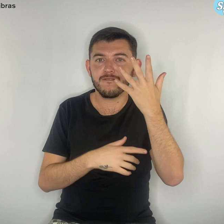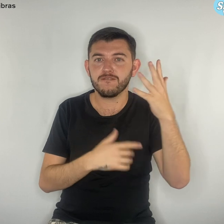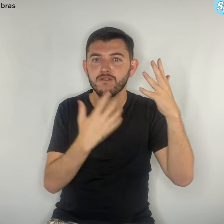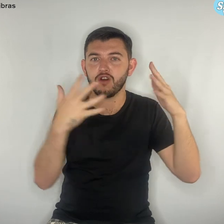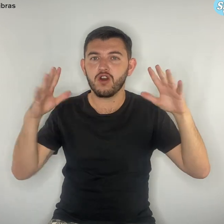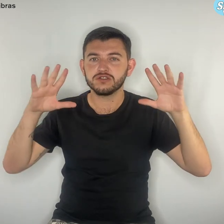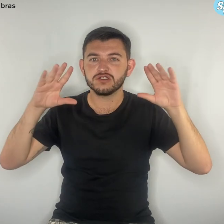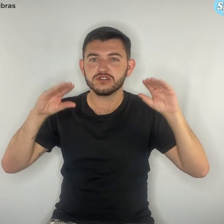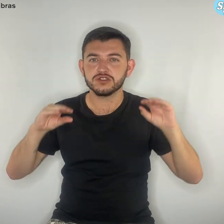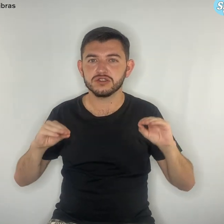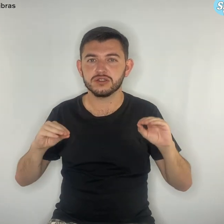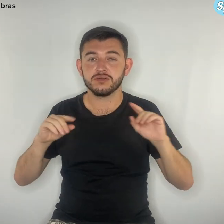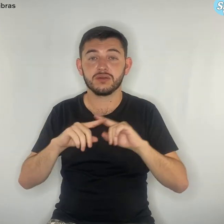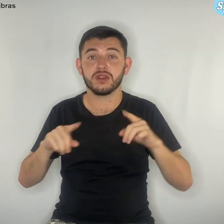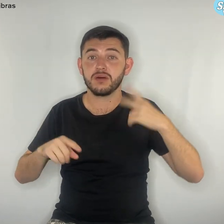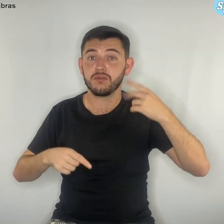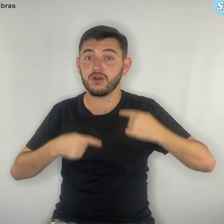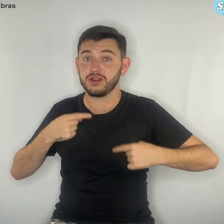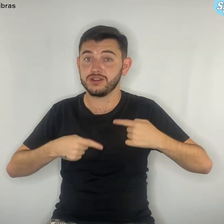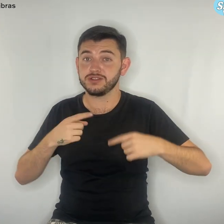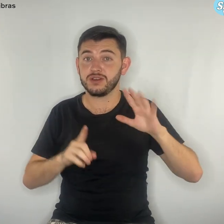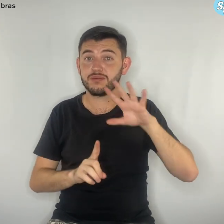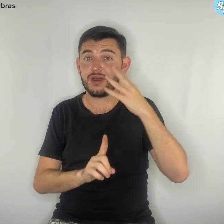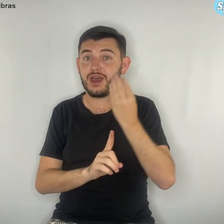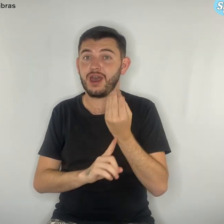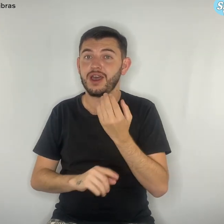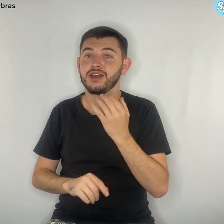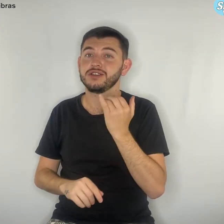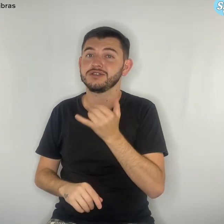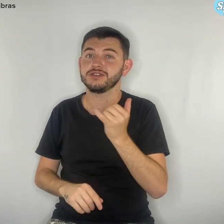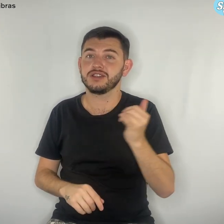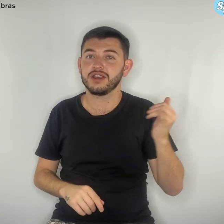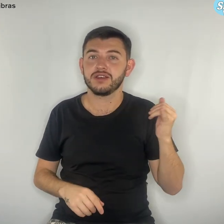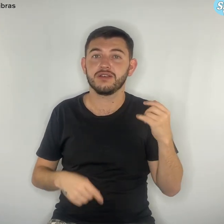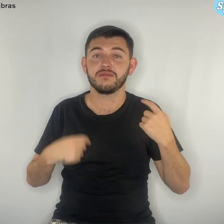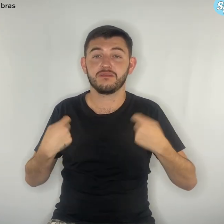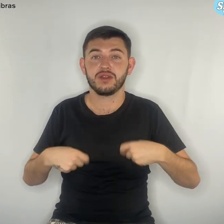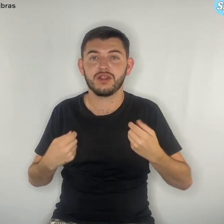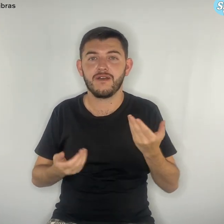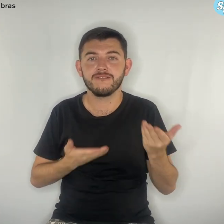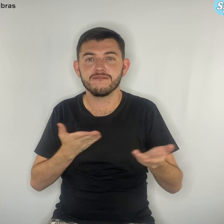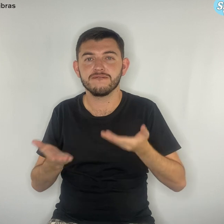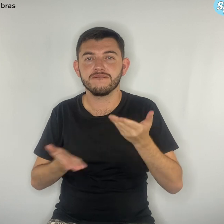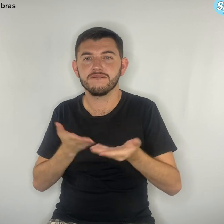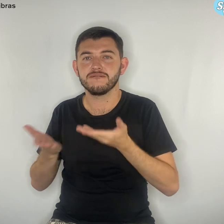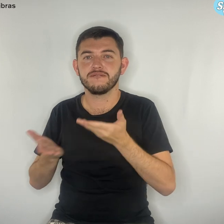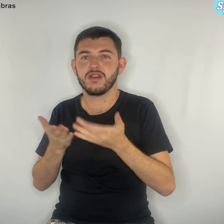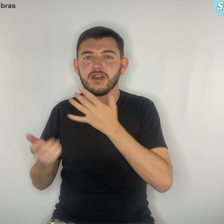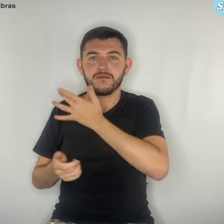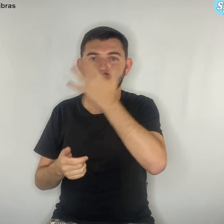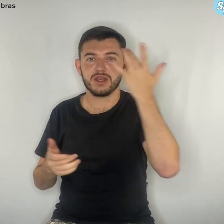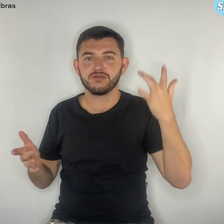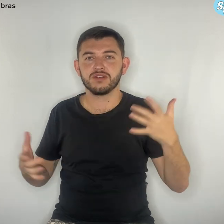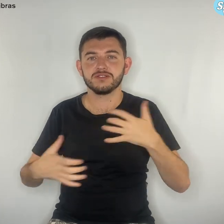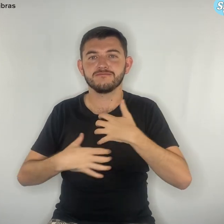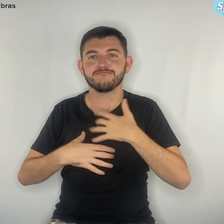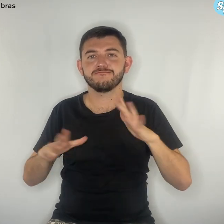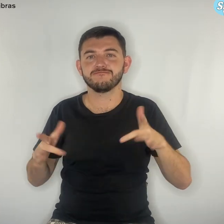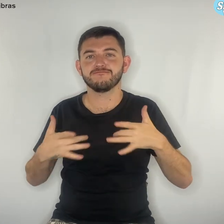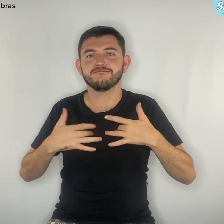arte narrativa, pois depende da conquista de corações e mentes e de histórias emocionantes